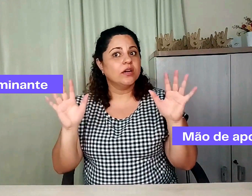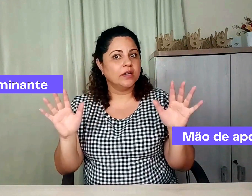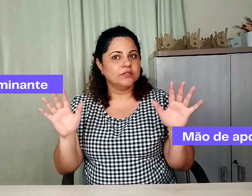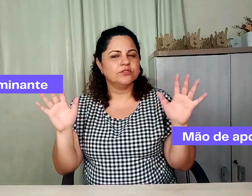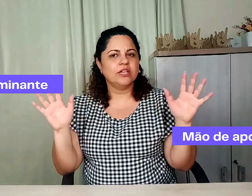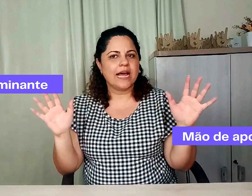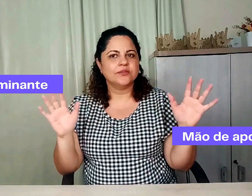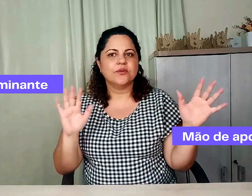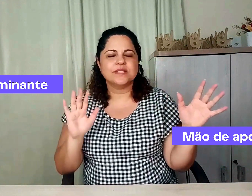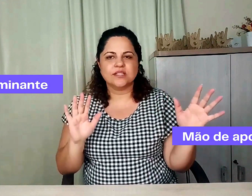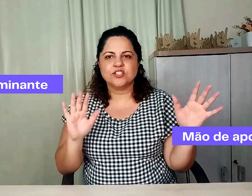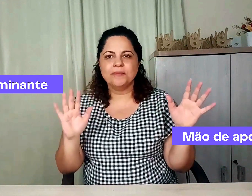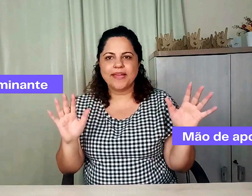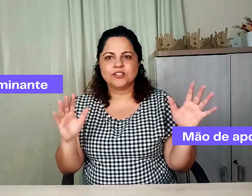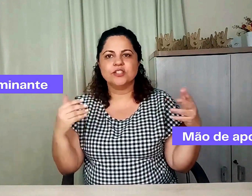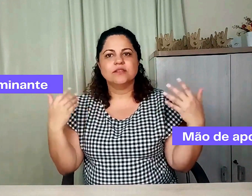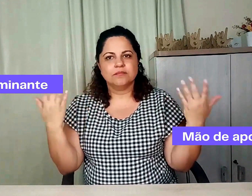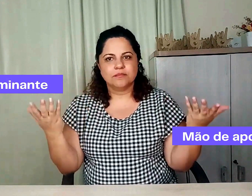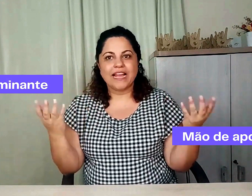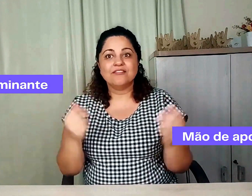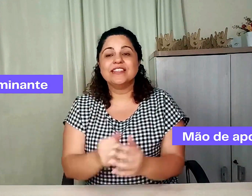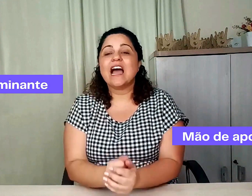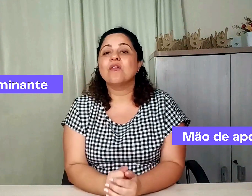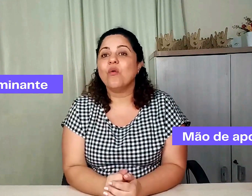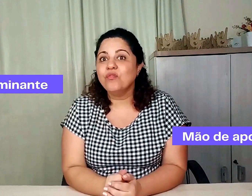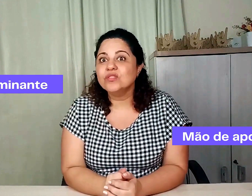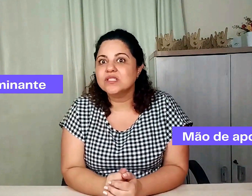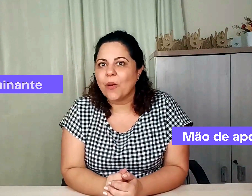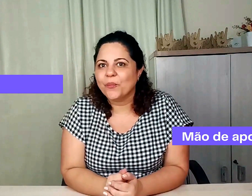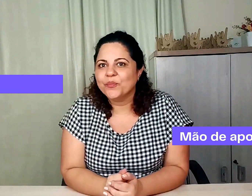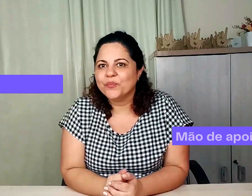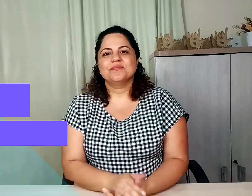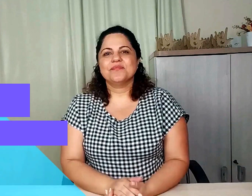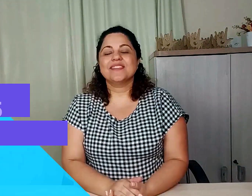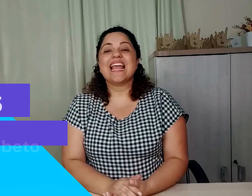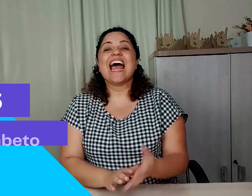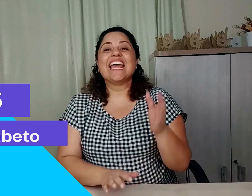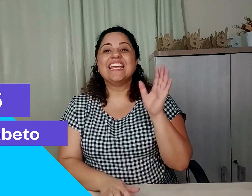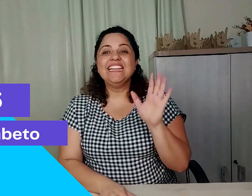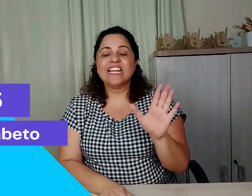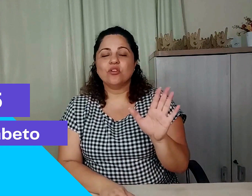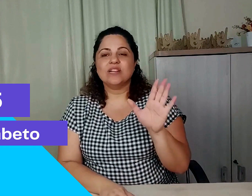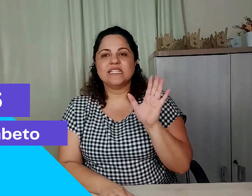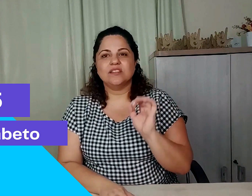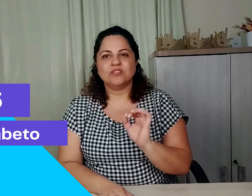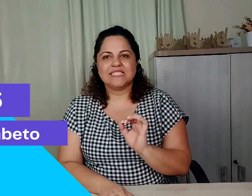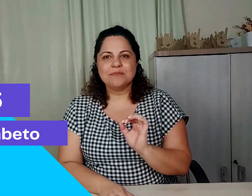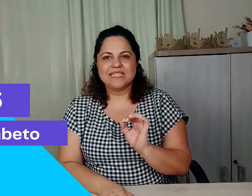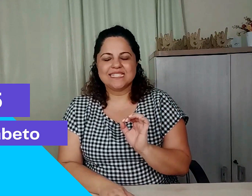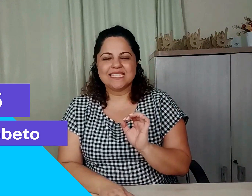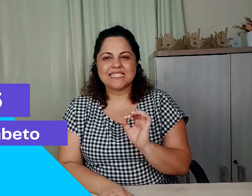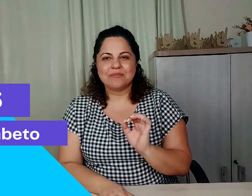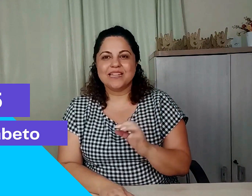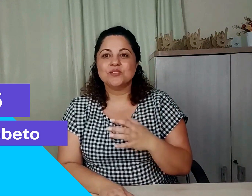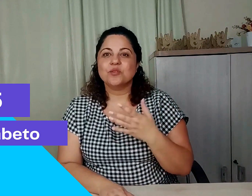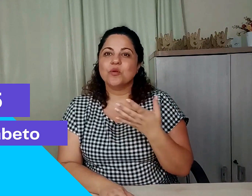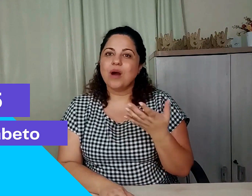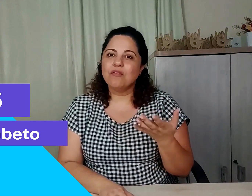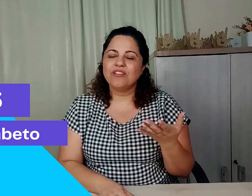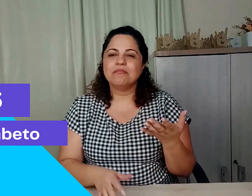trocando de lado constantemente para evitar confusão. A quinta outra coisa que você precisa saber é sobre o